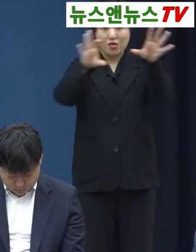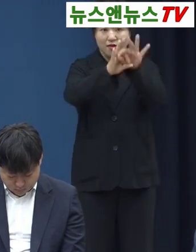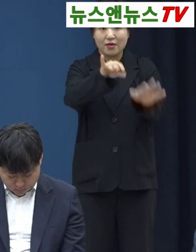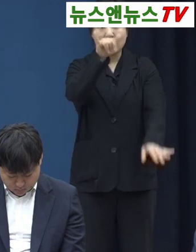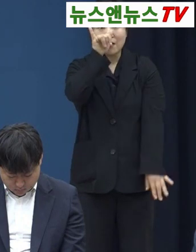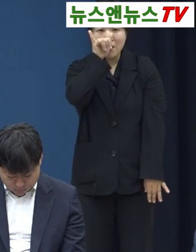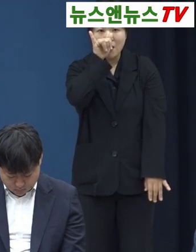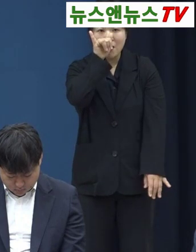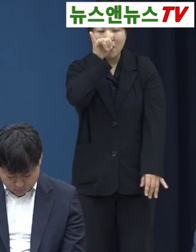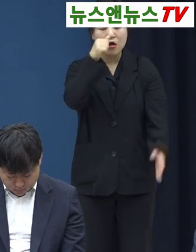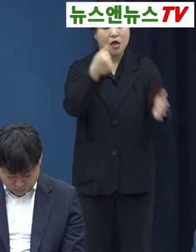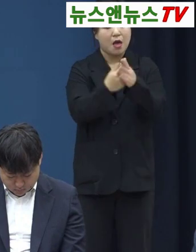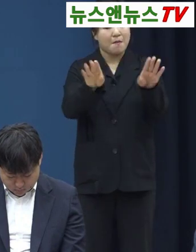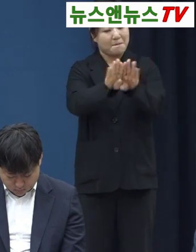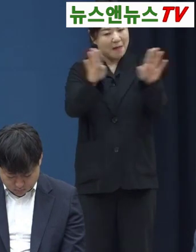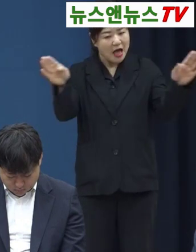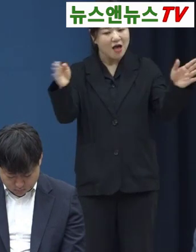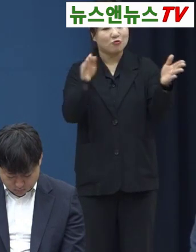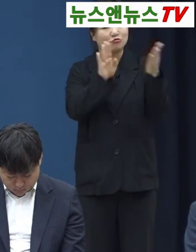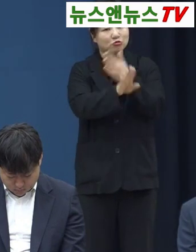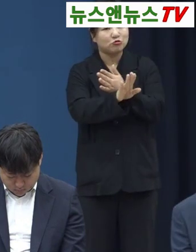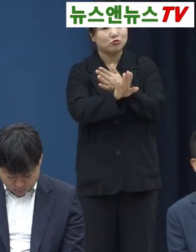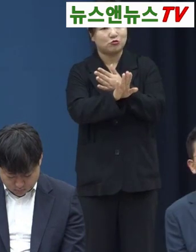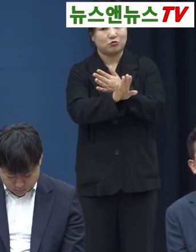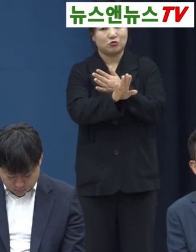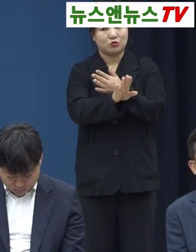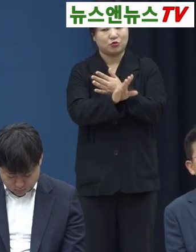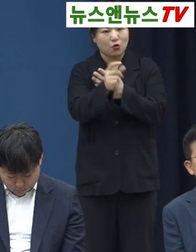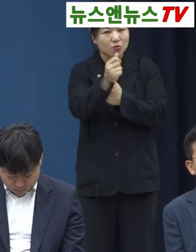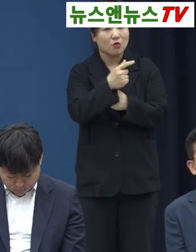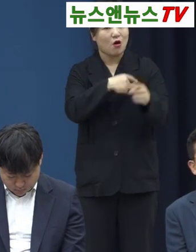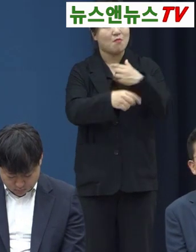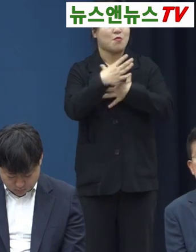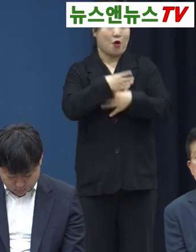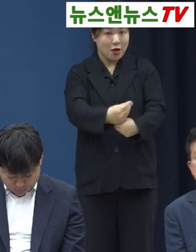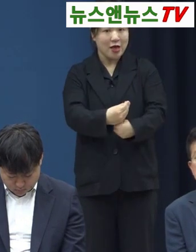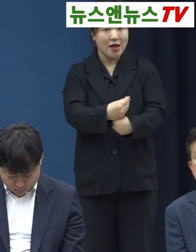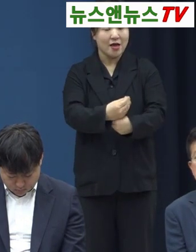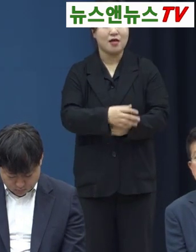있잖아요. 그거가 개통됨으로써 상당히 접근성이 좋아졌어요.